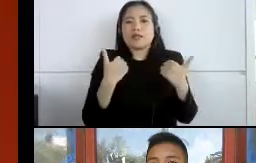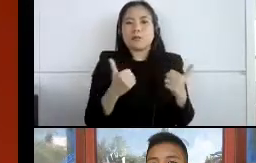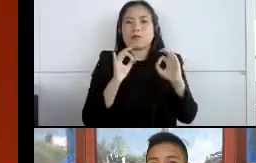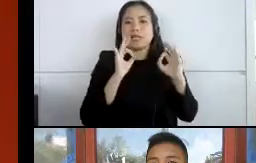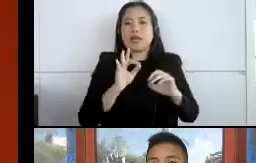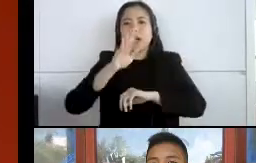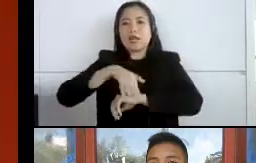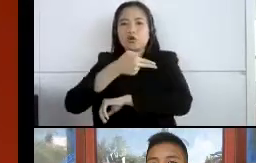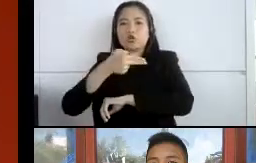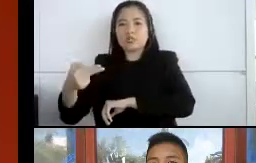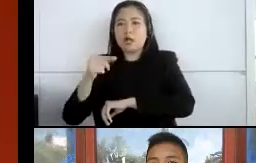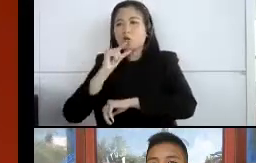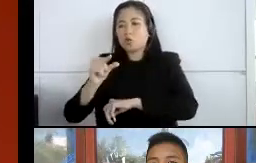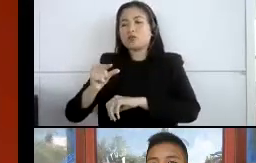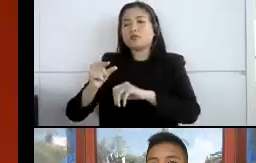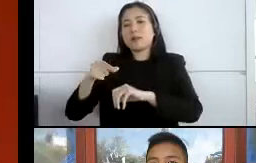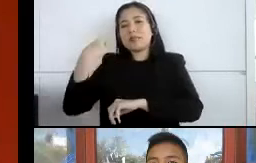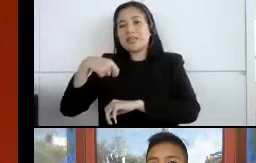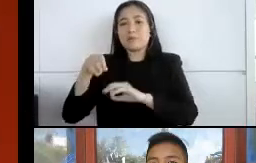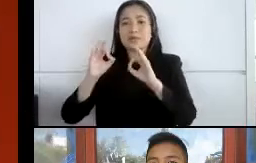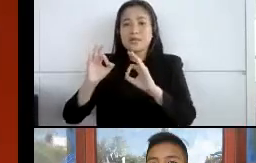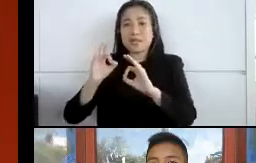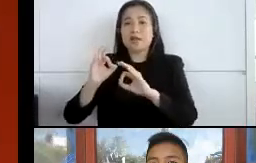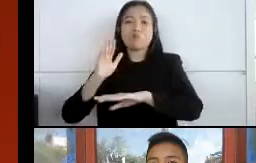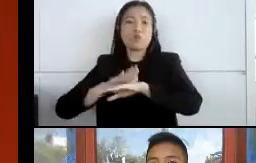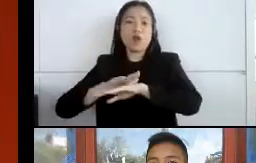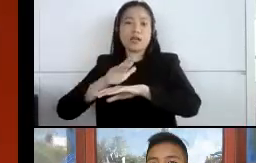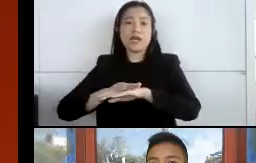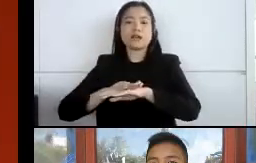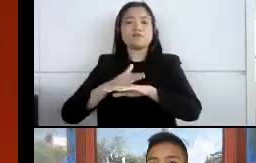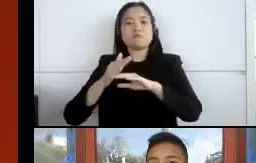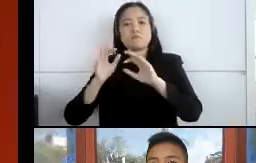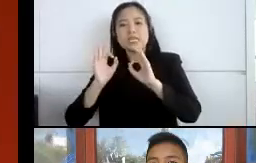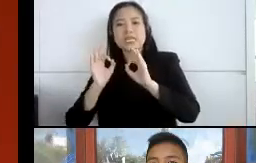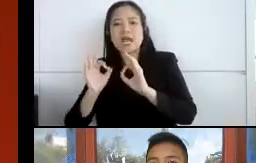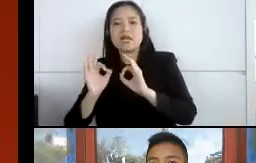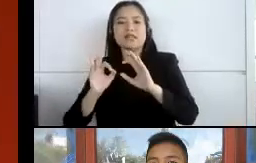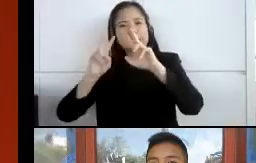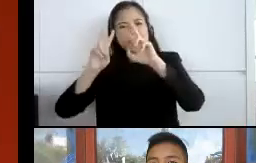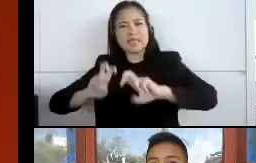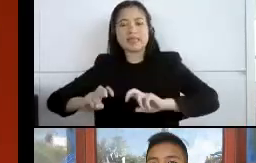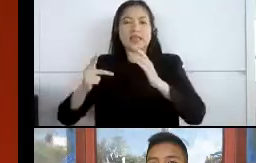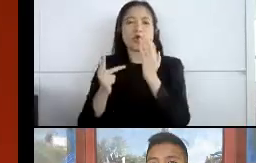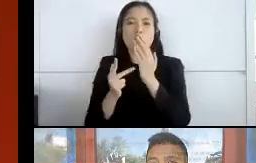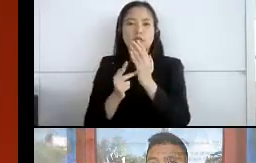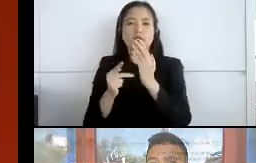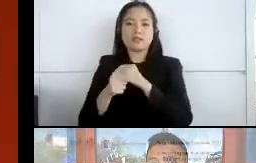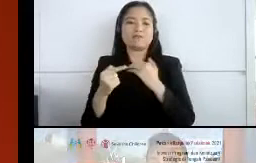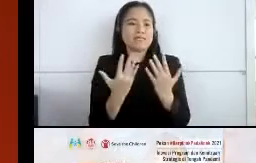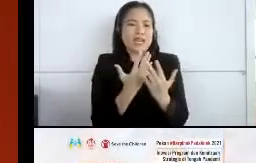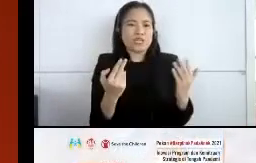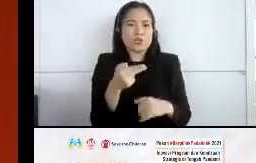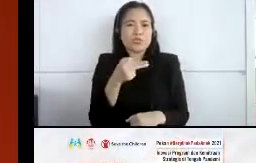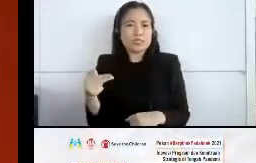Kementerian Pendidikan, Kebudayaan, Riset, dan Teknologi sebagai pengingat bagi kita semua bahwa masyarakat Indonesia berdiri bersama dan